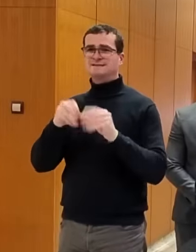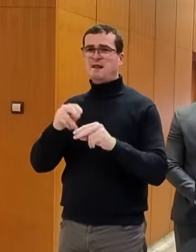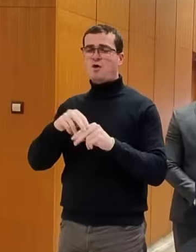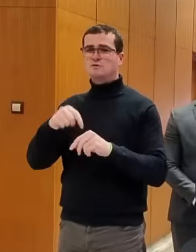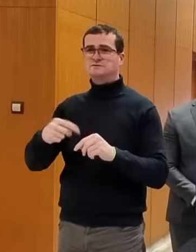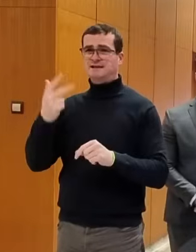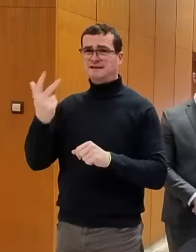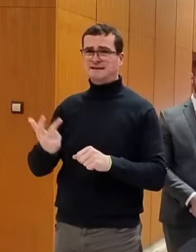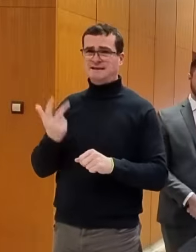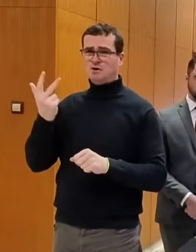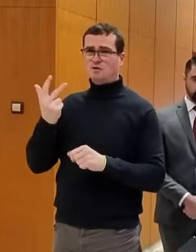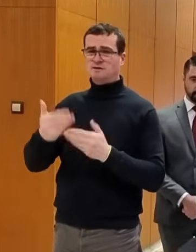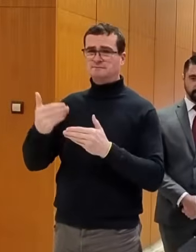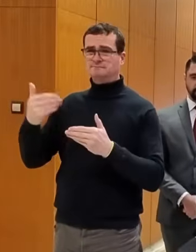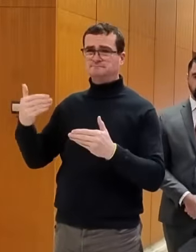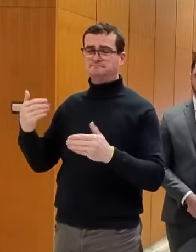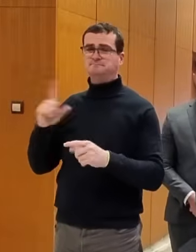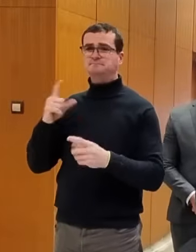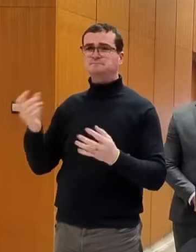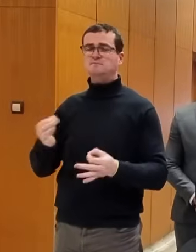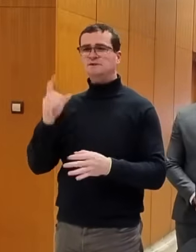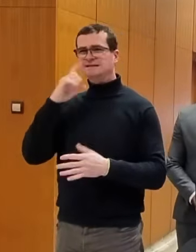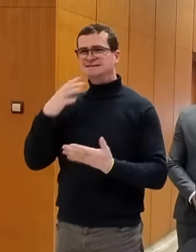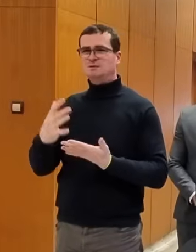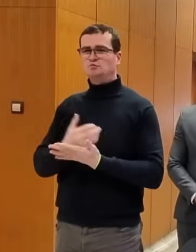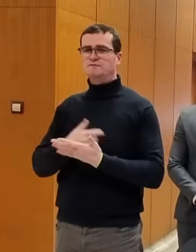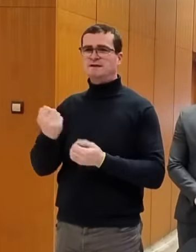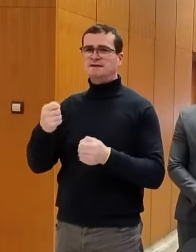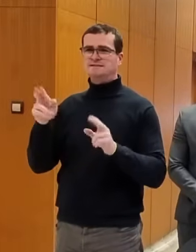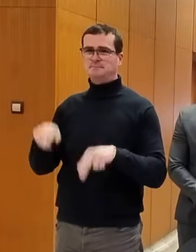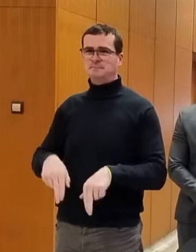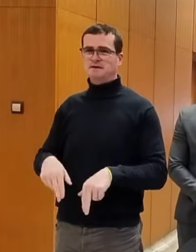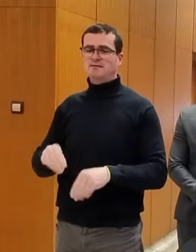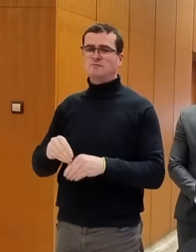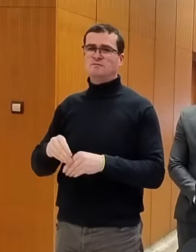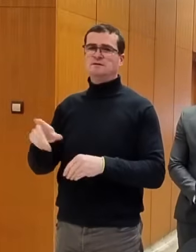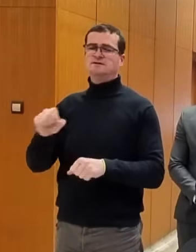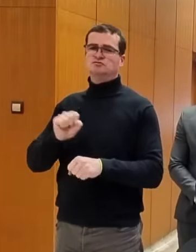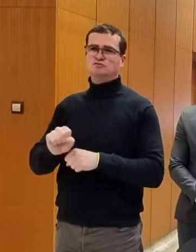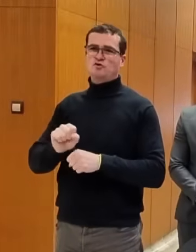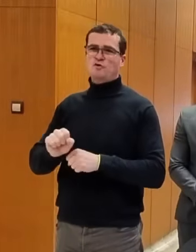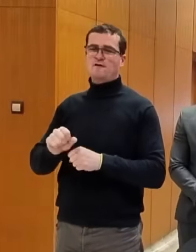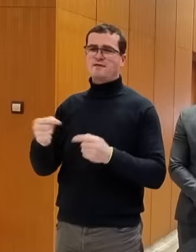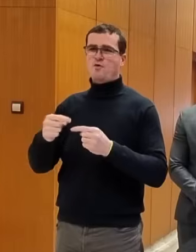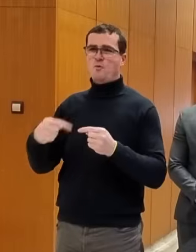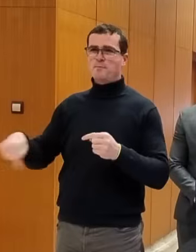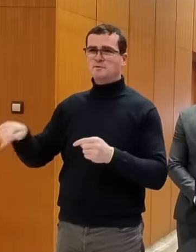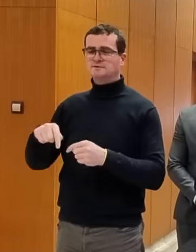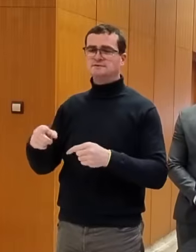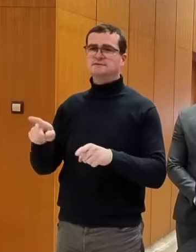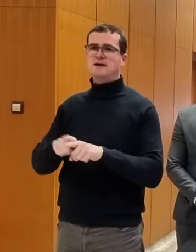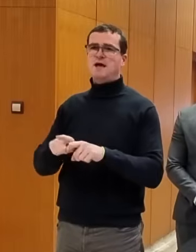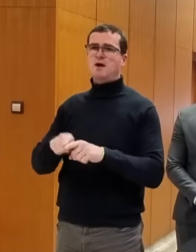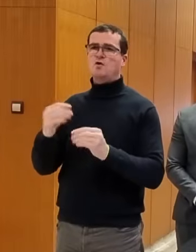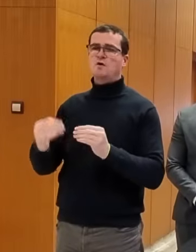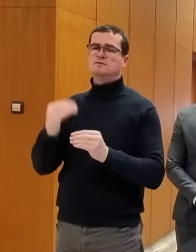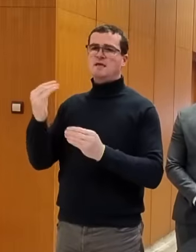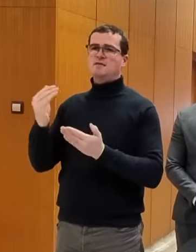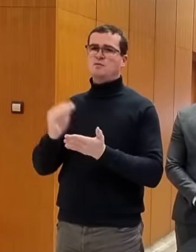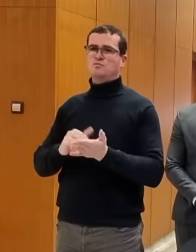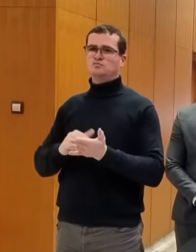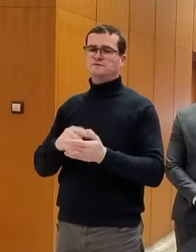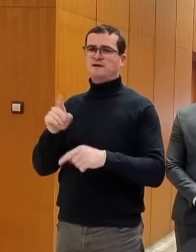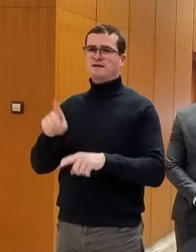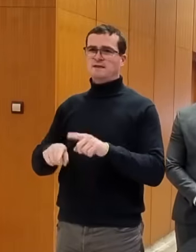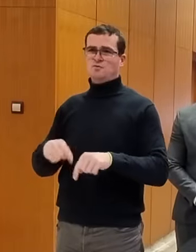ostatné 3 roky, akým spôsobom sa zneužíva trestné právo, či už na šikanovanie opozície, alebo ako sa nadužíva trestné právo v